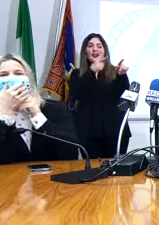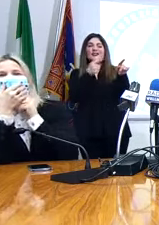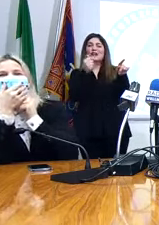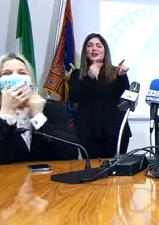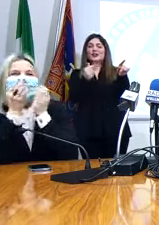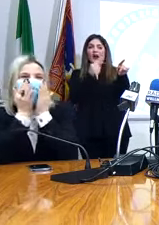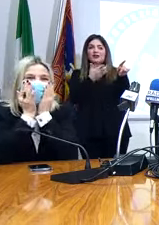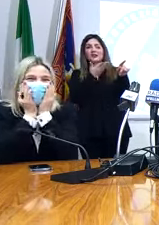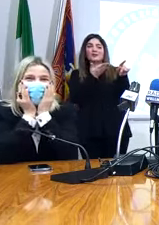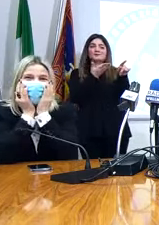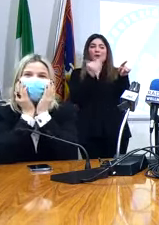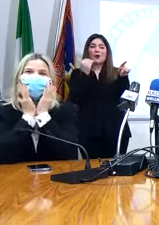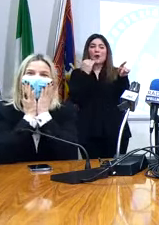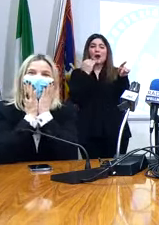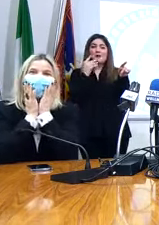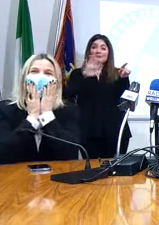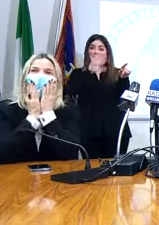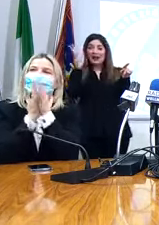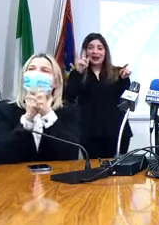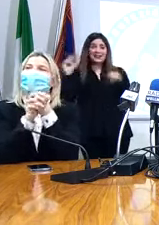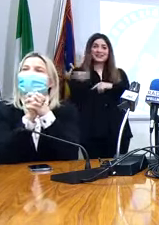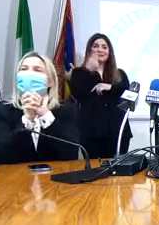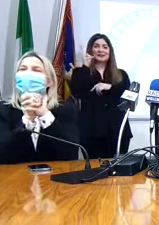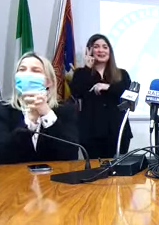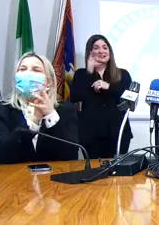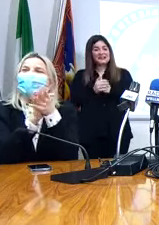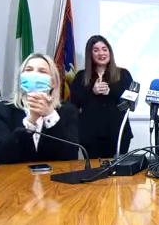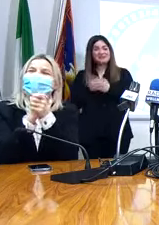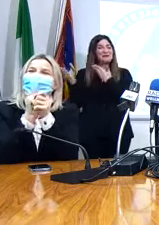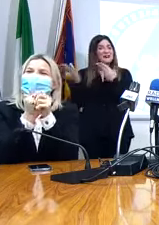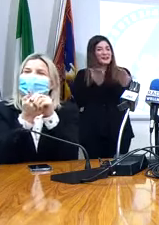Beh, benvenute. Buongiorno a tutti.